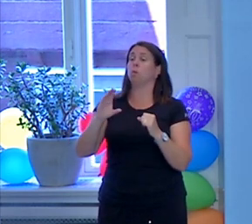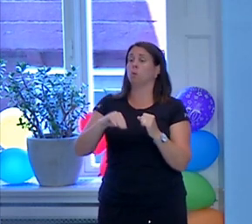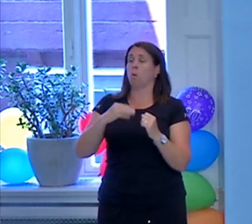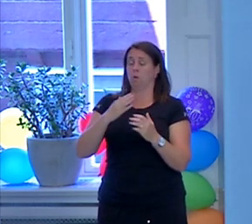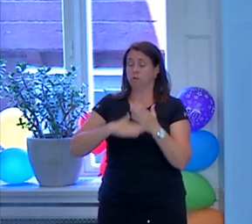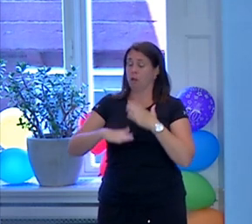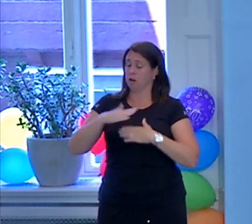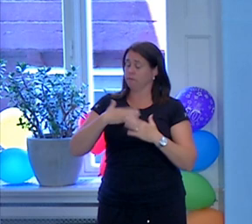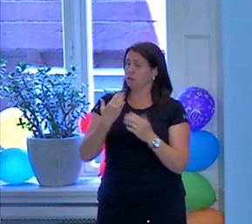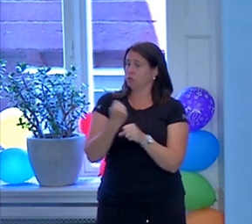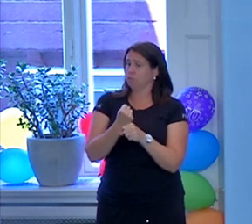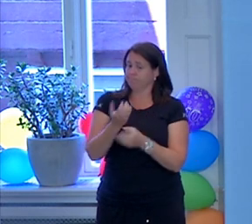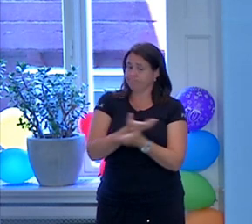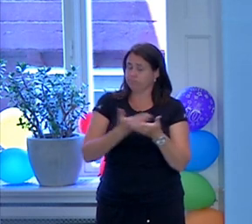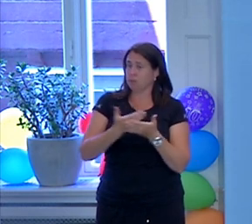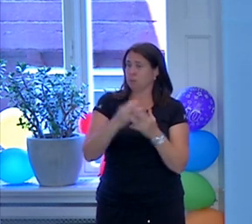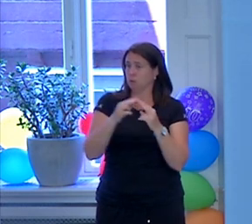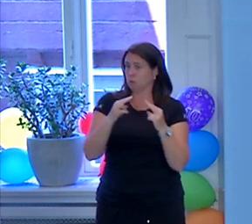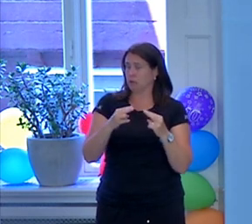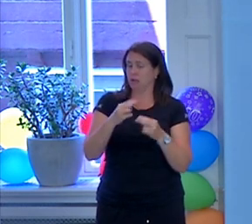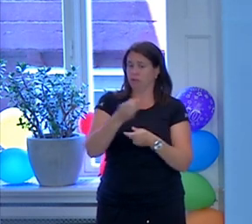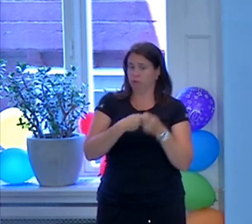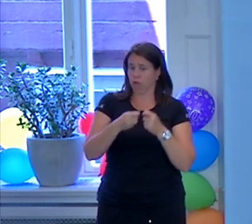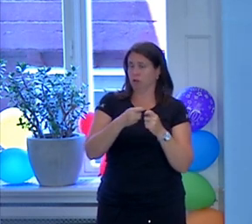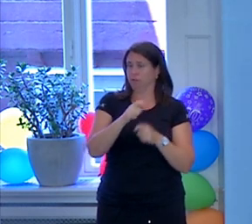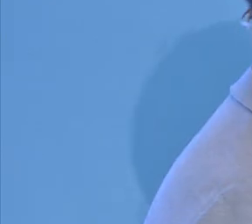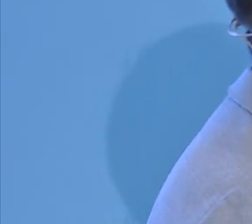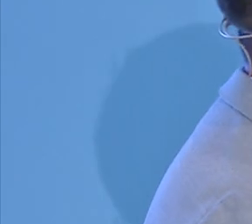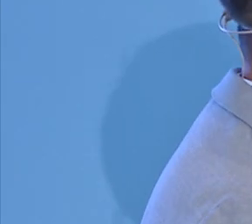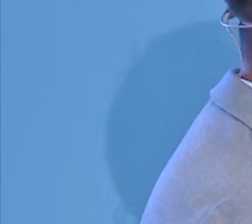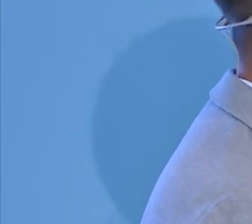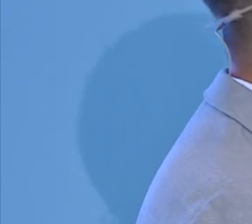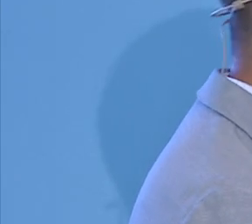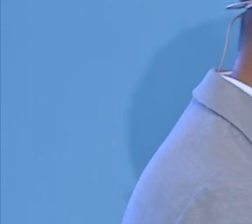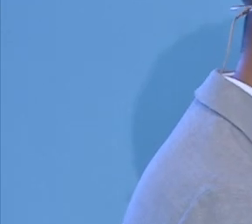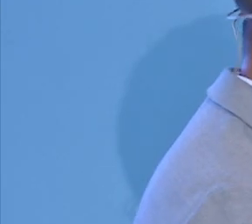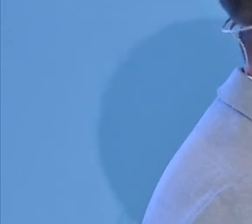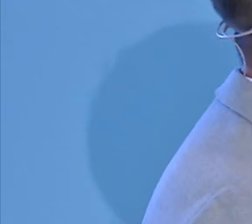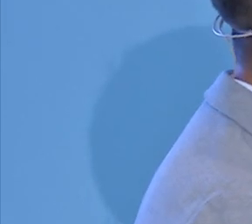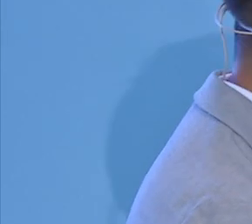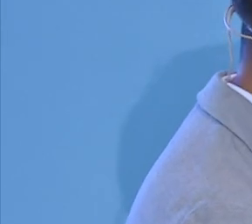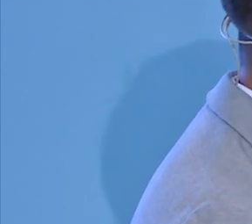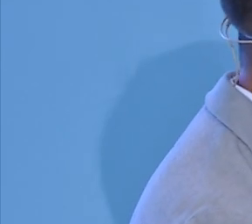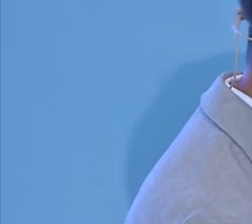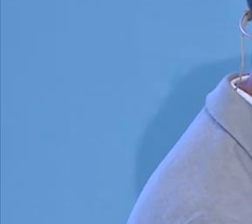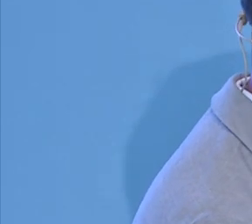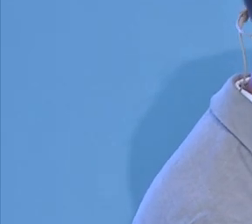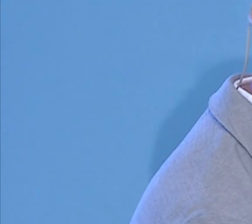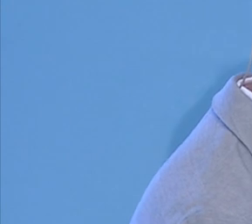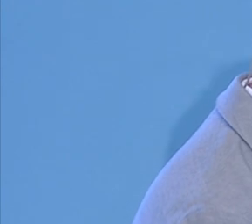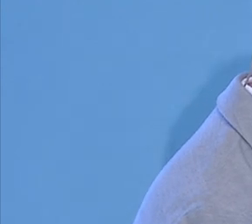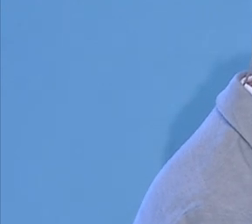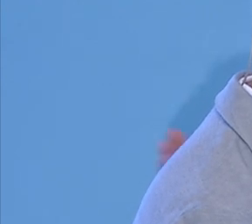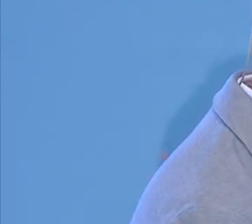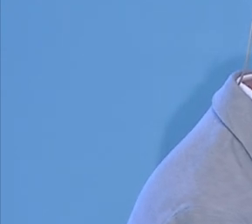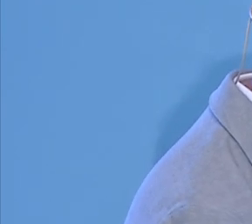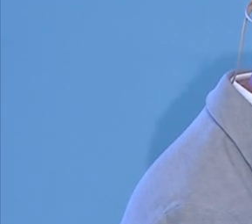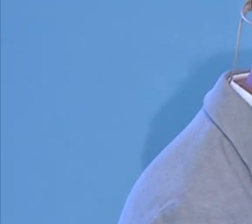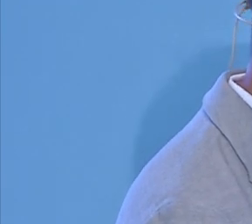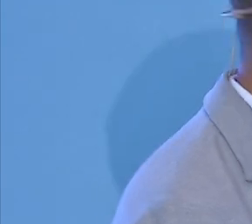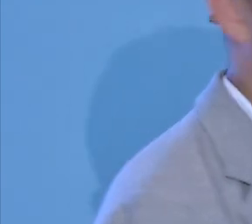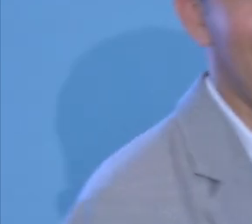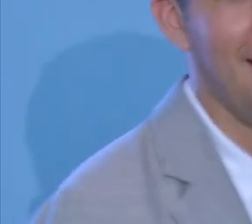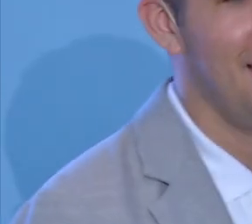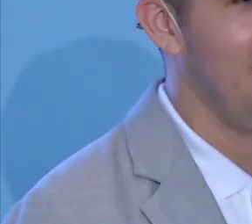International Citizens, och superkul. Det är det som är bra. Ni redan gjorde det. Det var inte bara därför vi bjöd upp